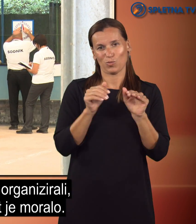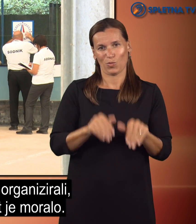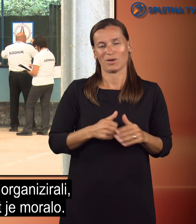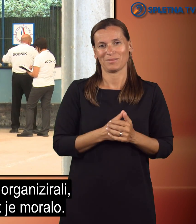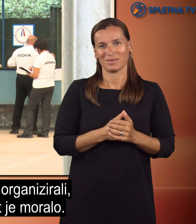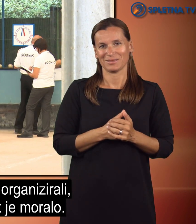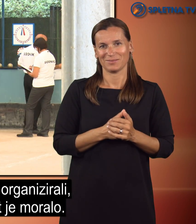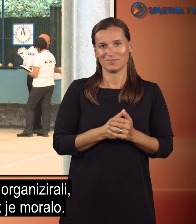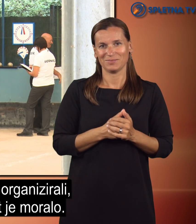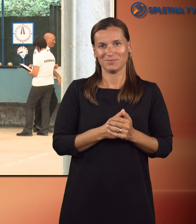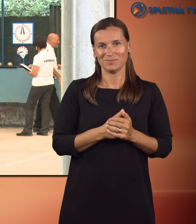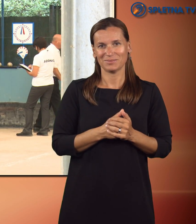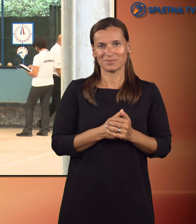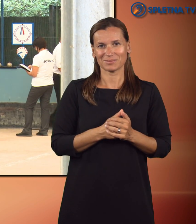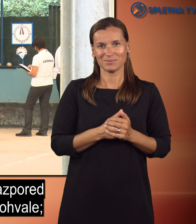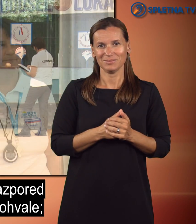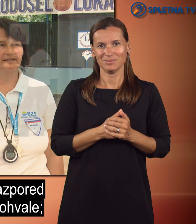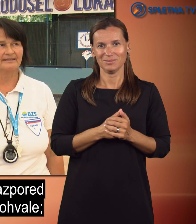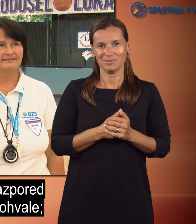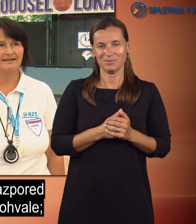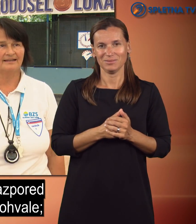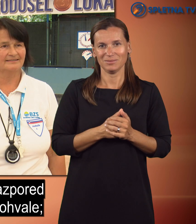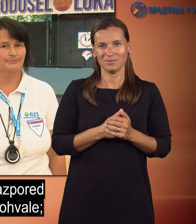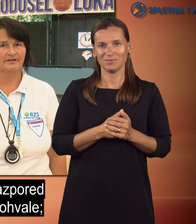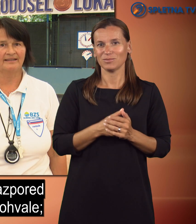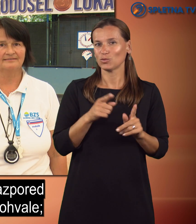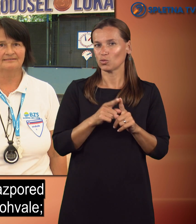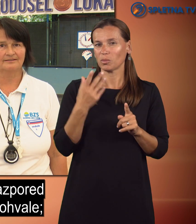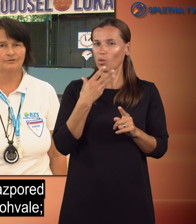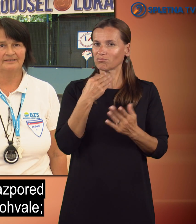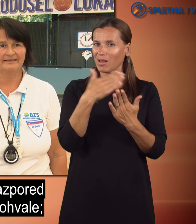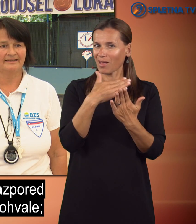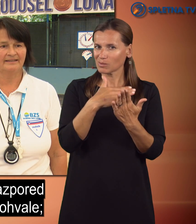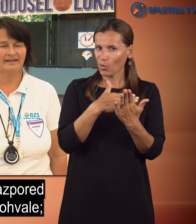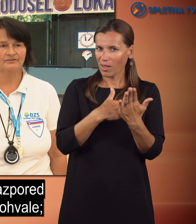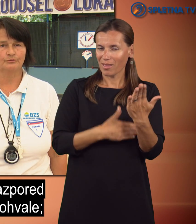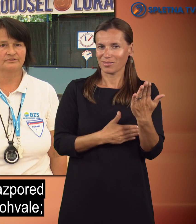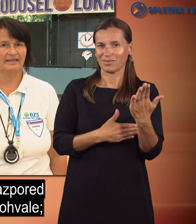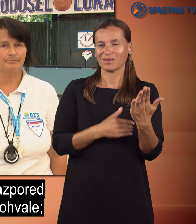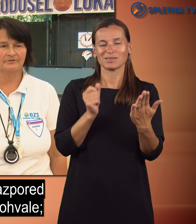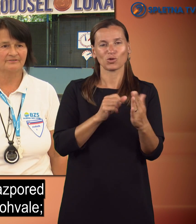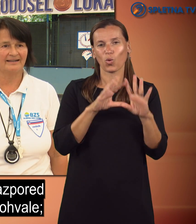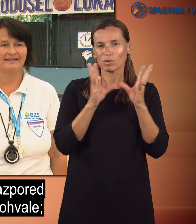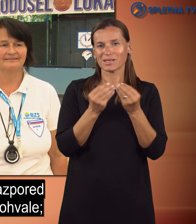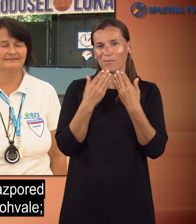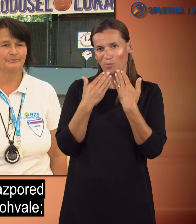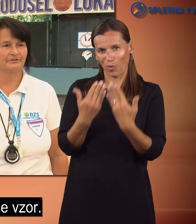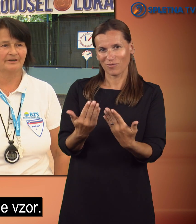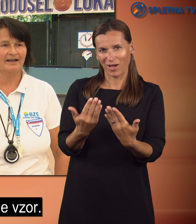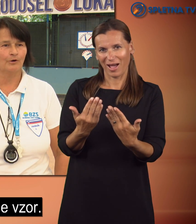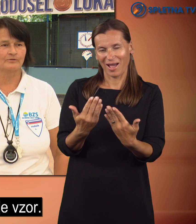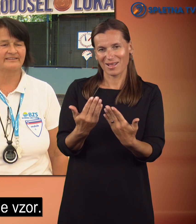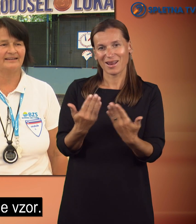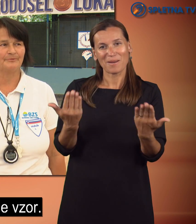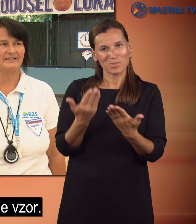kot mora biti. Zanimljivo, ker nam je naredila razpored, tako da je res vse pohvale, da bi